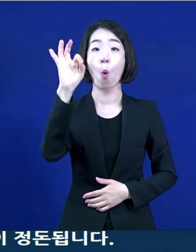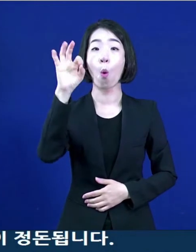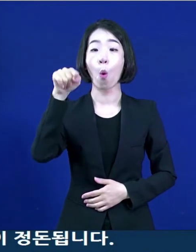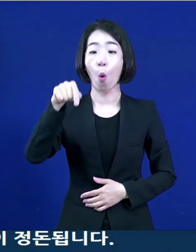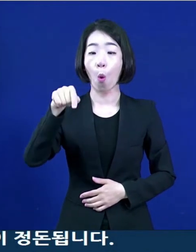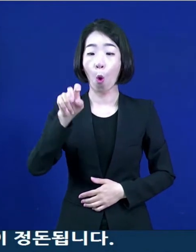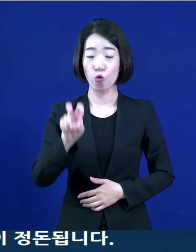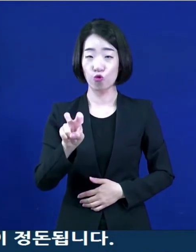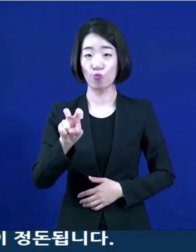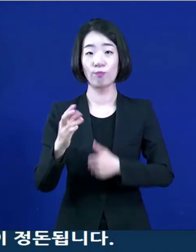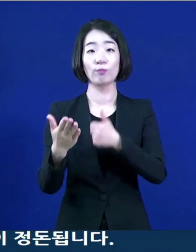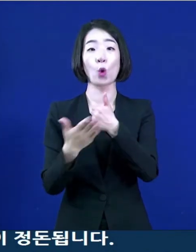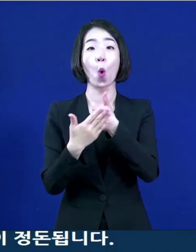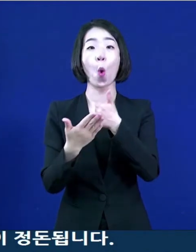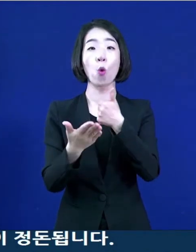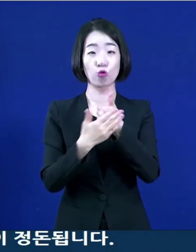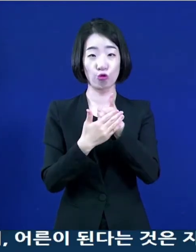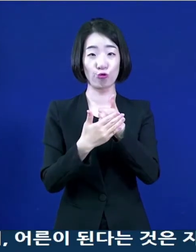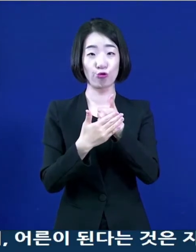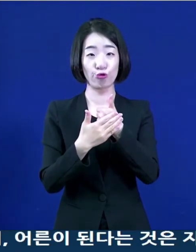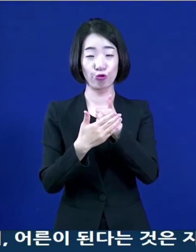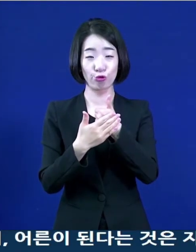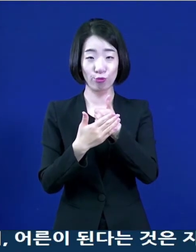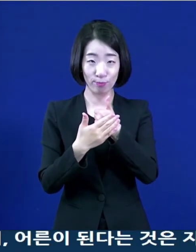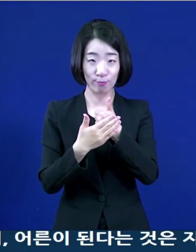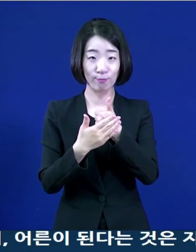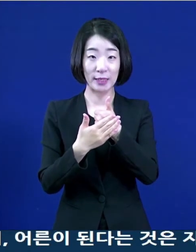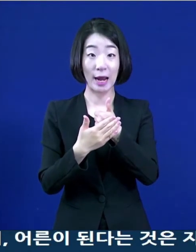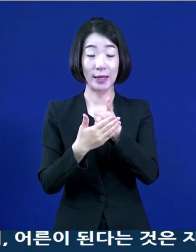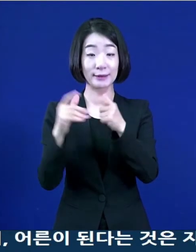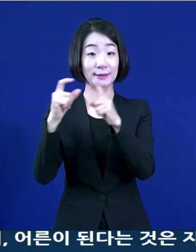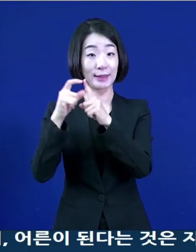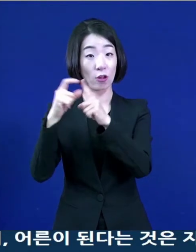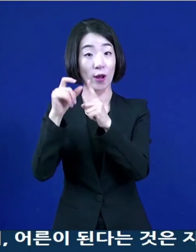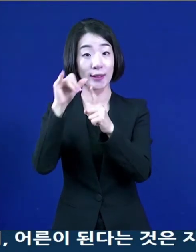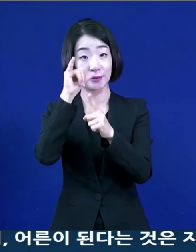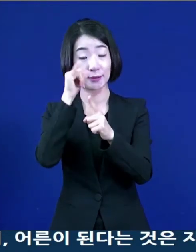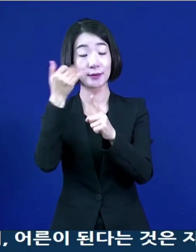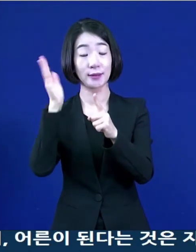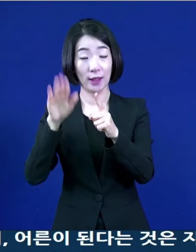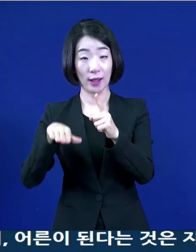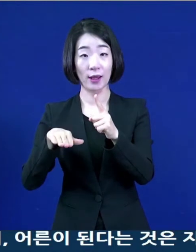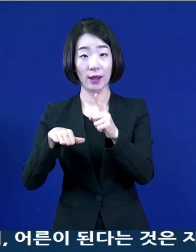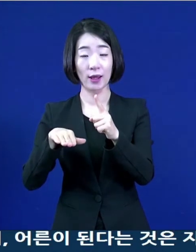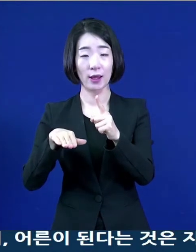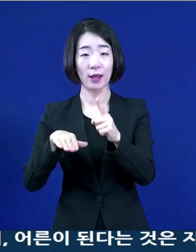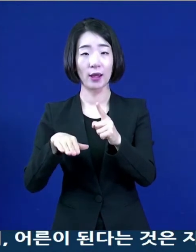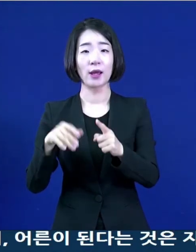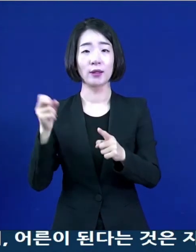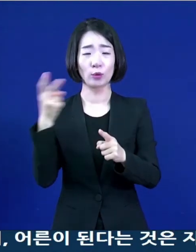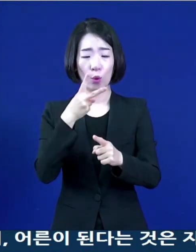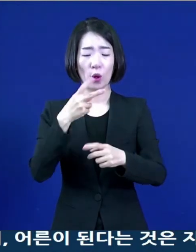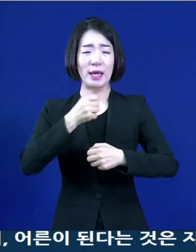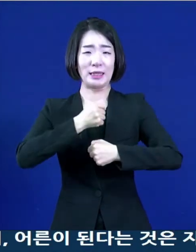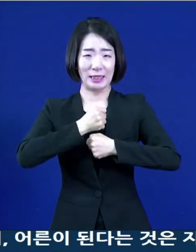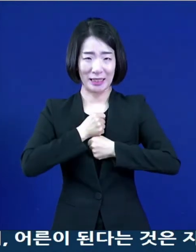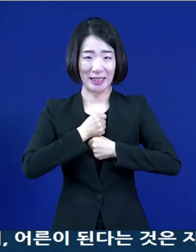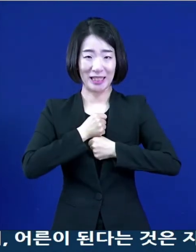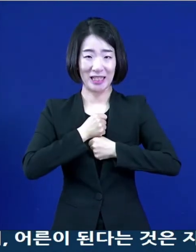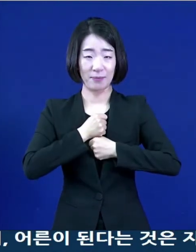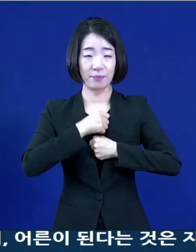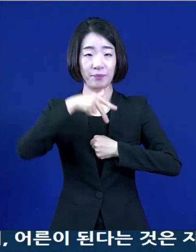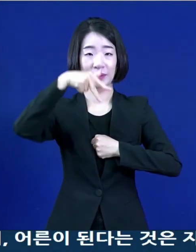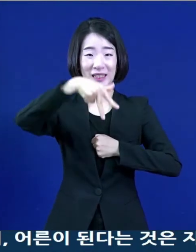도움을 주는 자에서 도우미라는 단어가 이제 생겼는데 좋습니다. 지킴이라는 명사에